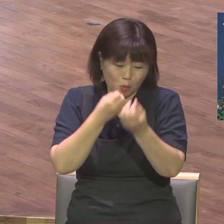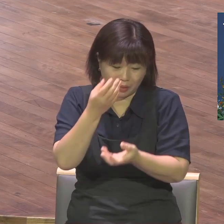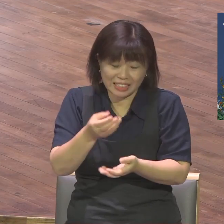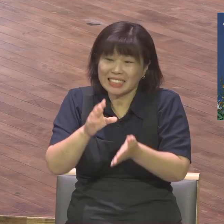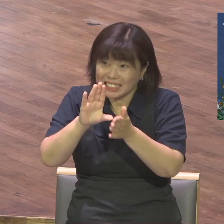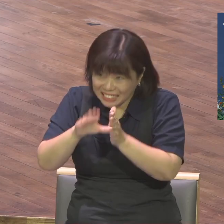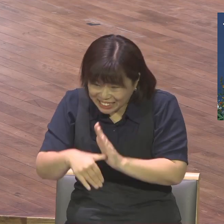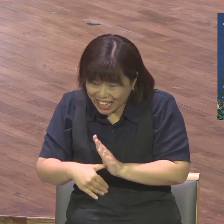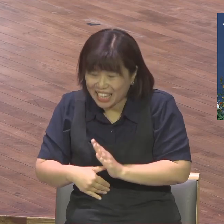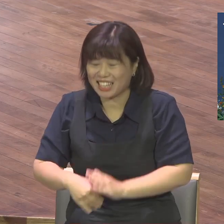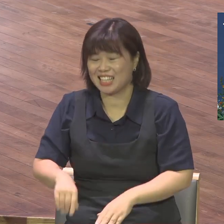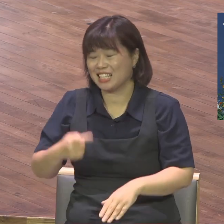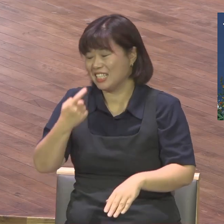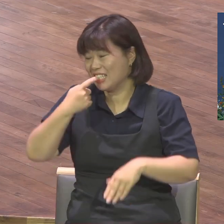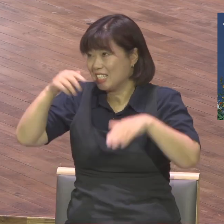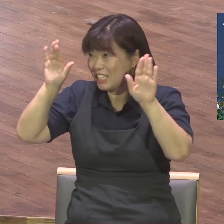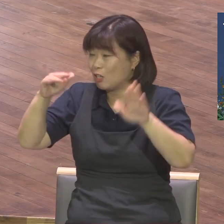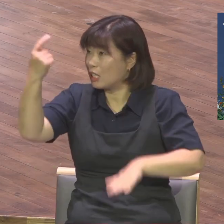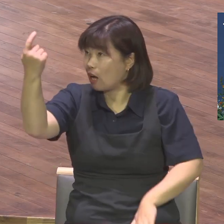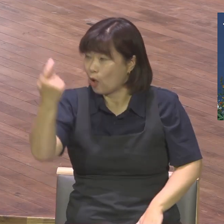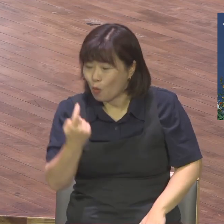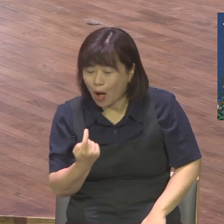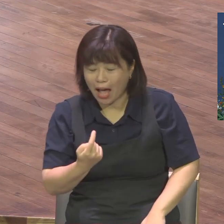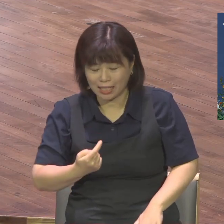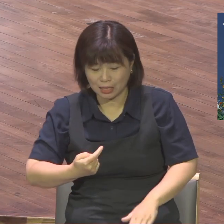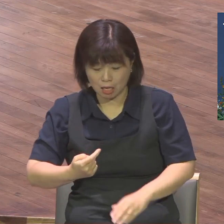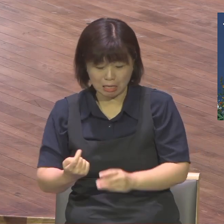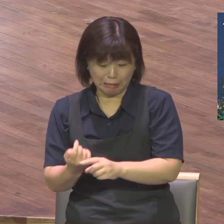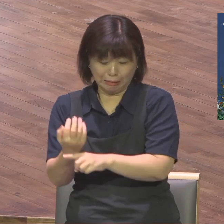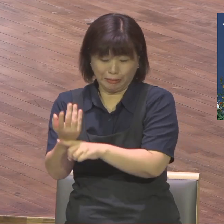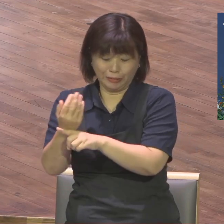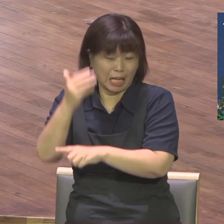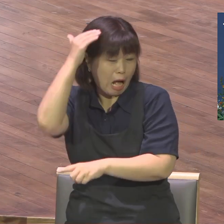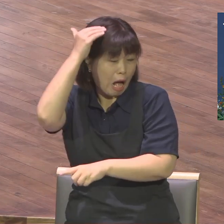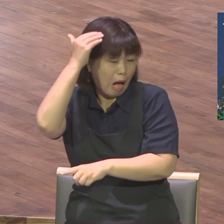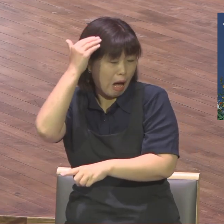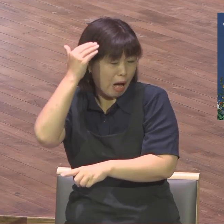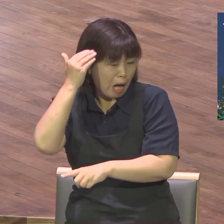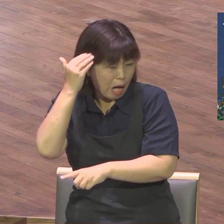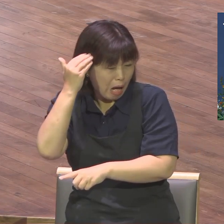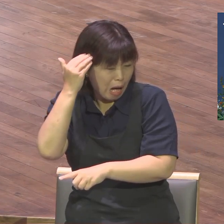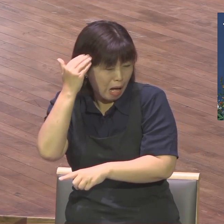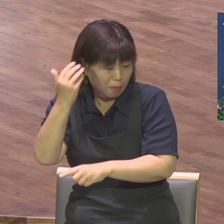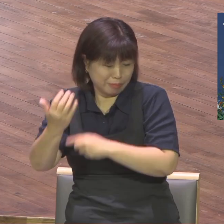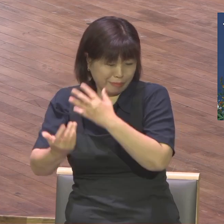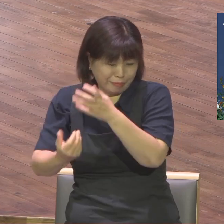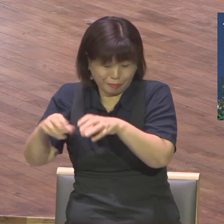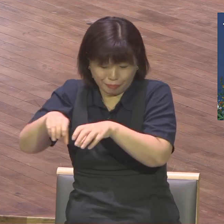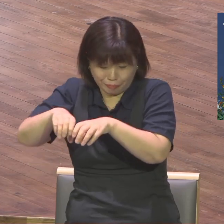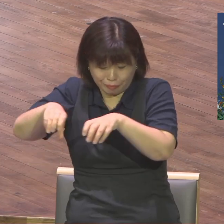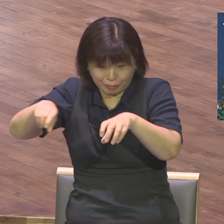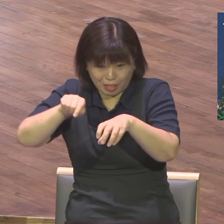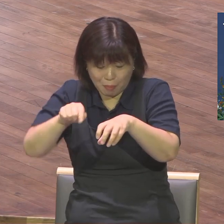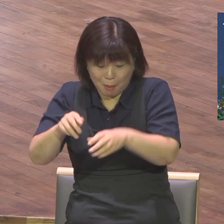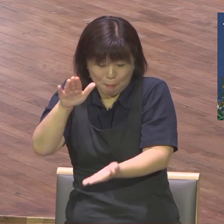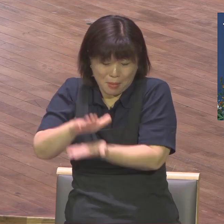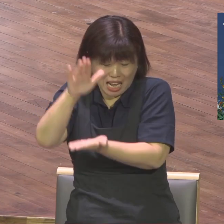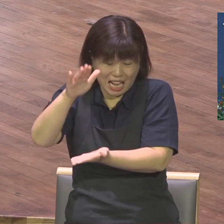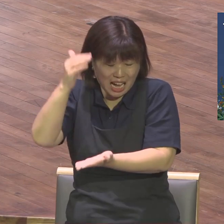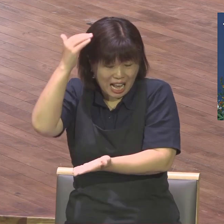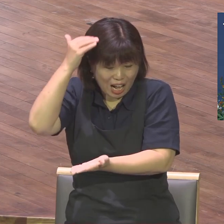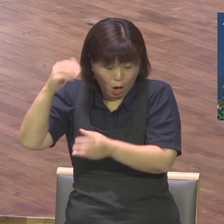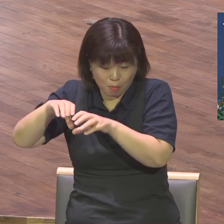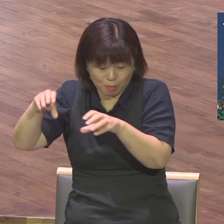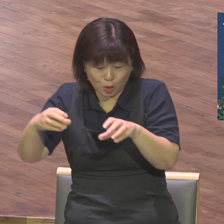갖다 대면서 죄가 사해졌다라고 선포를 하지요. 죄의 사함을 받는 게 뭐냐? 죄의 사함 받았다. 일시적인